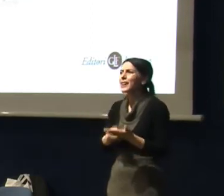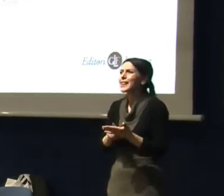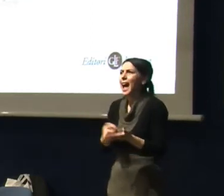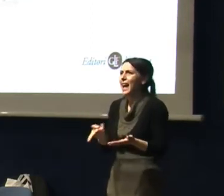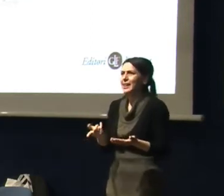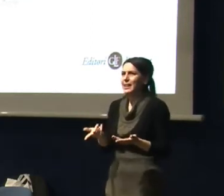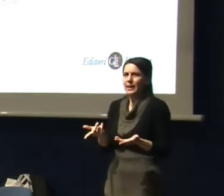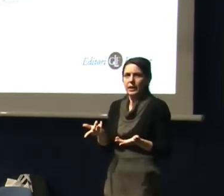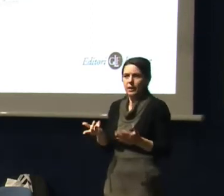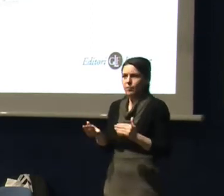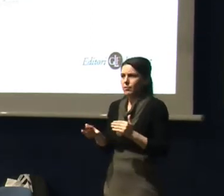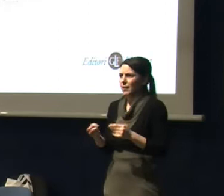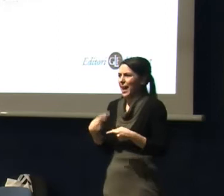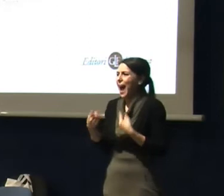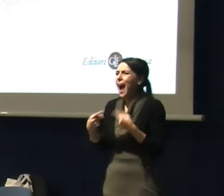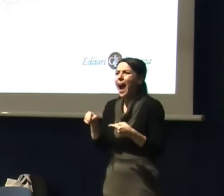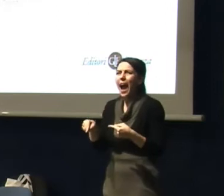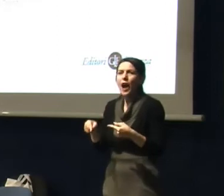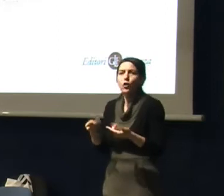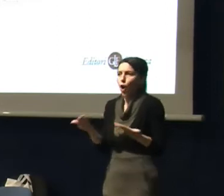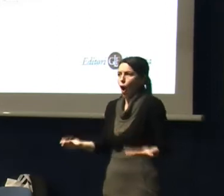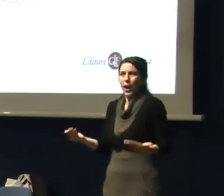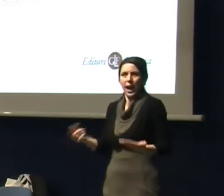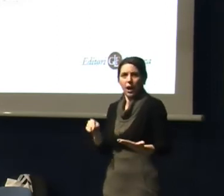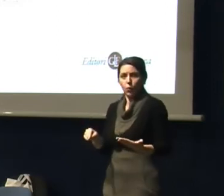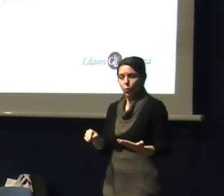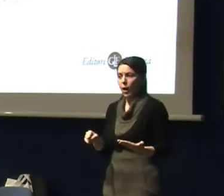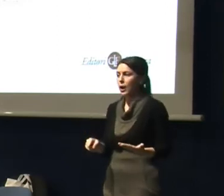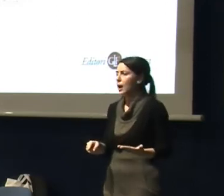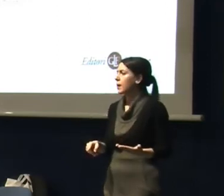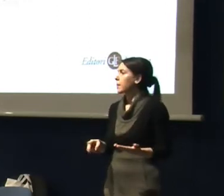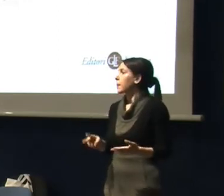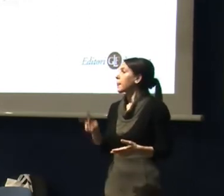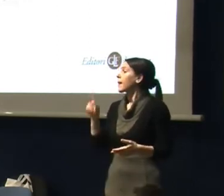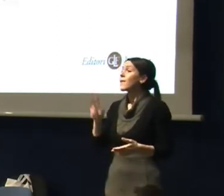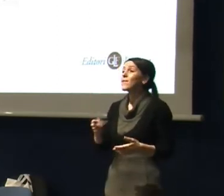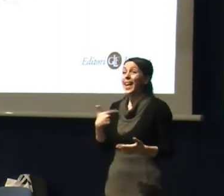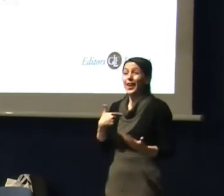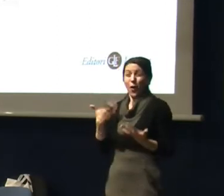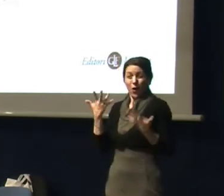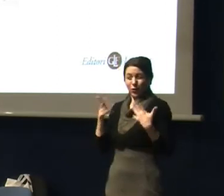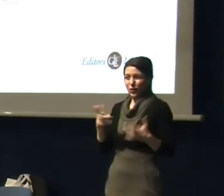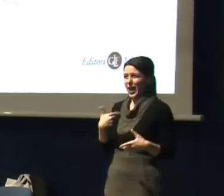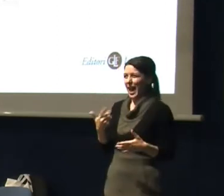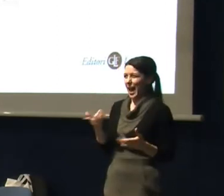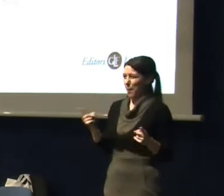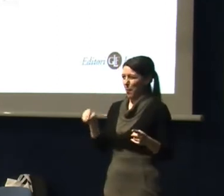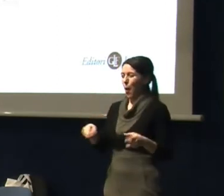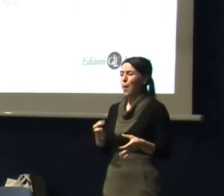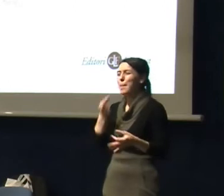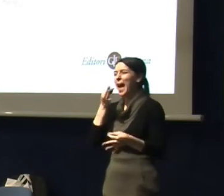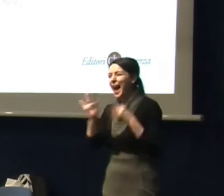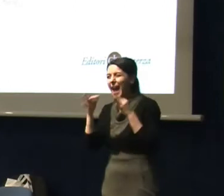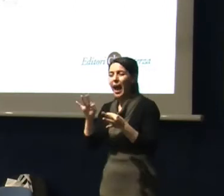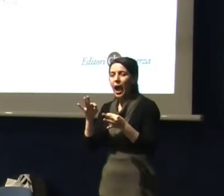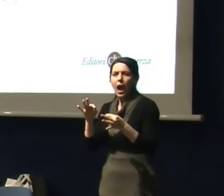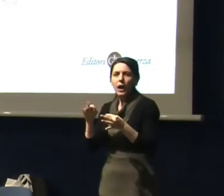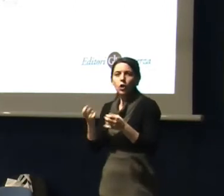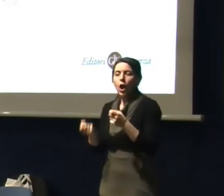qui dentro sono dati tutti molto ancora attuali anche se nel momento in cui parliamo ci sono un sacco di novità